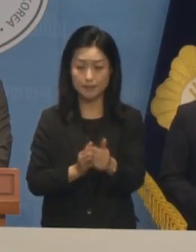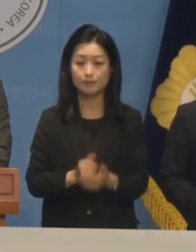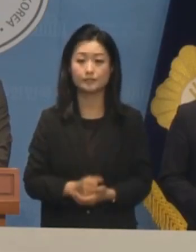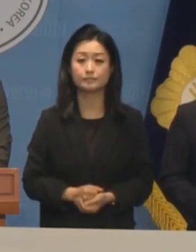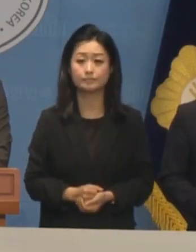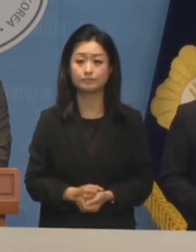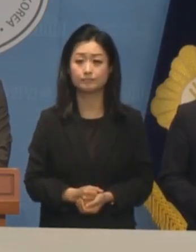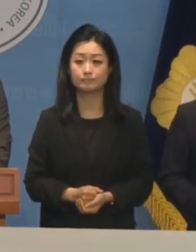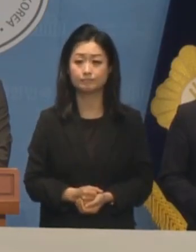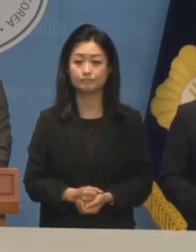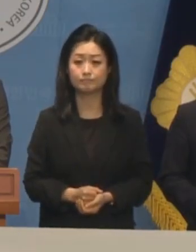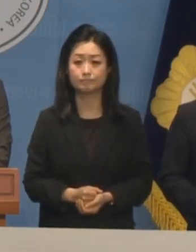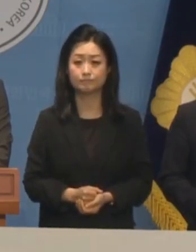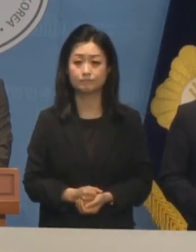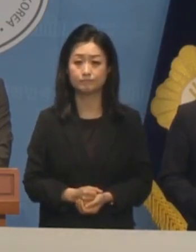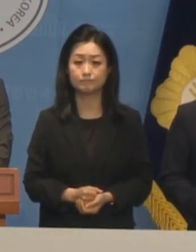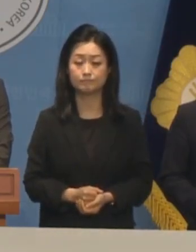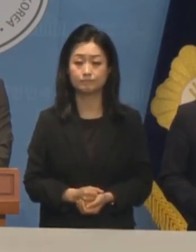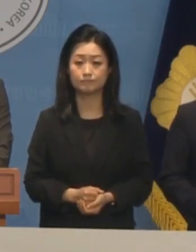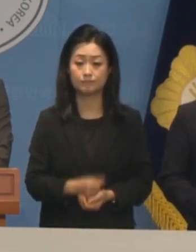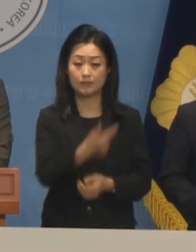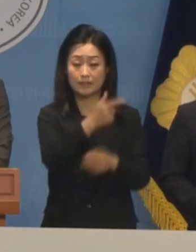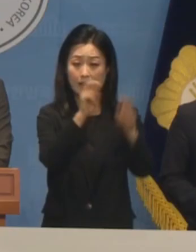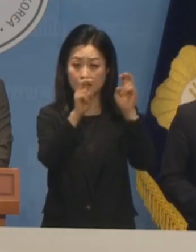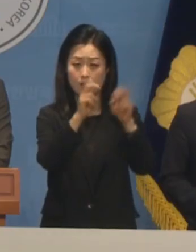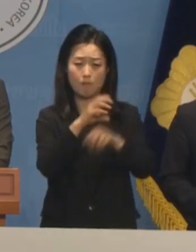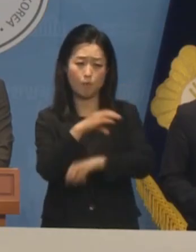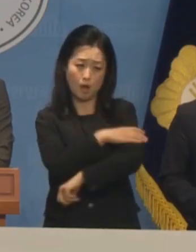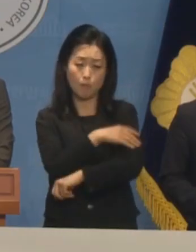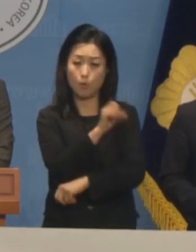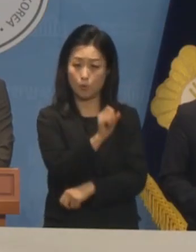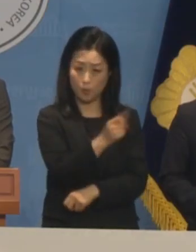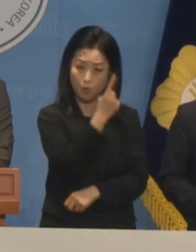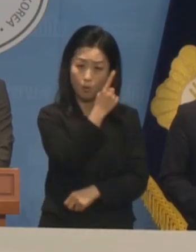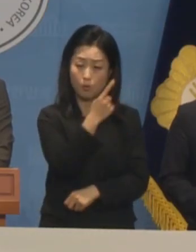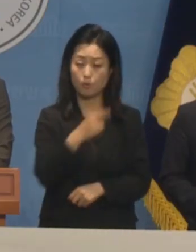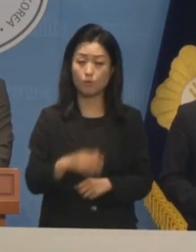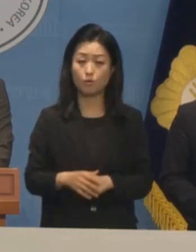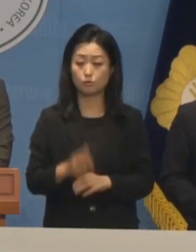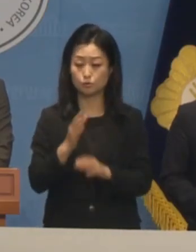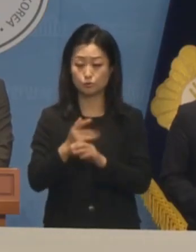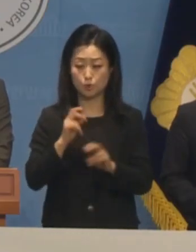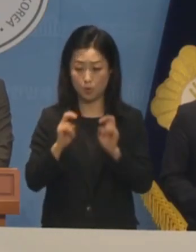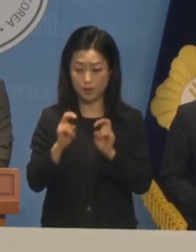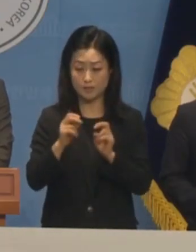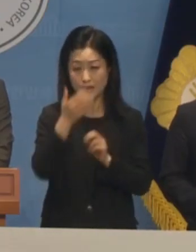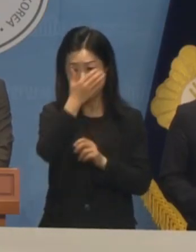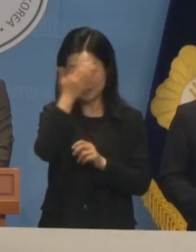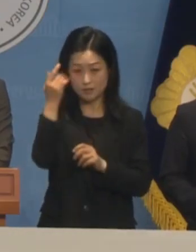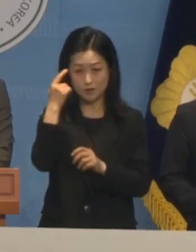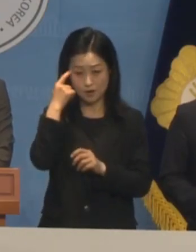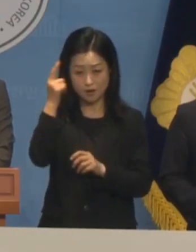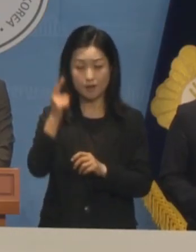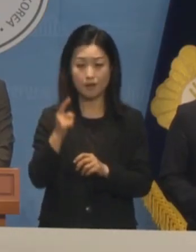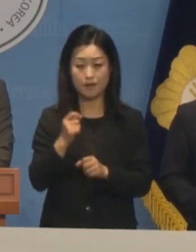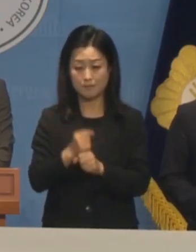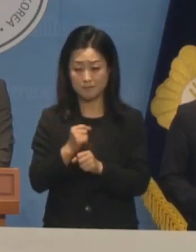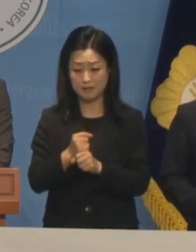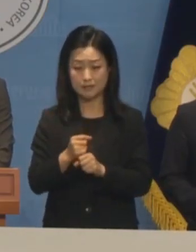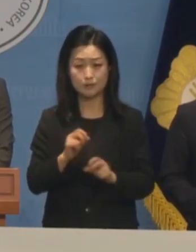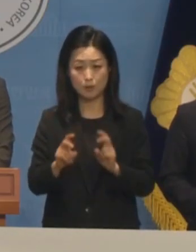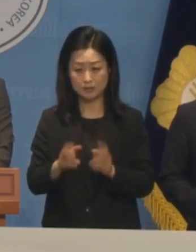간곡히 부탁드립니다. 대기업의 행포로 인해 더 이상 청년 창업가들의 희생이 되지